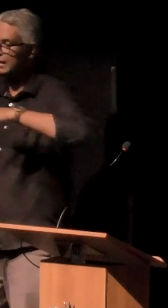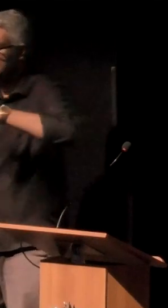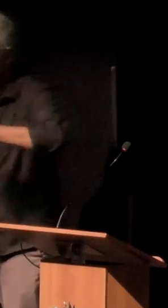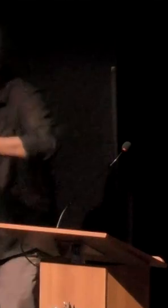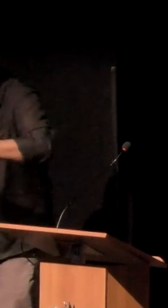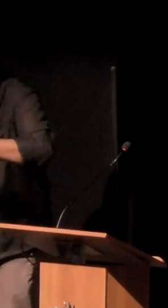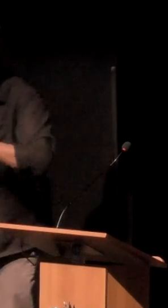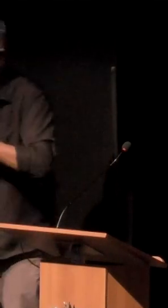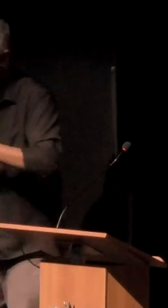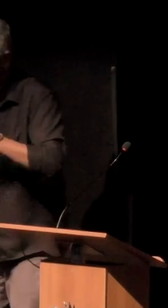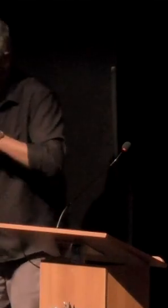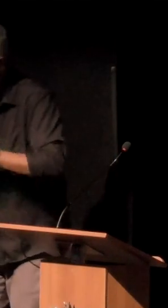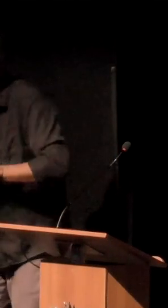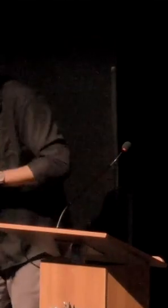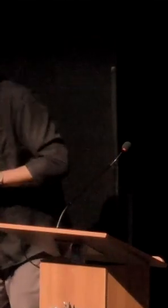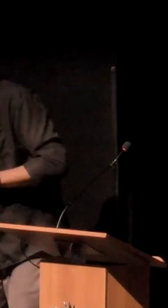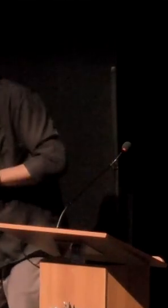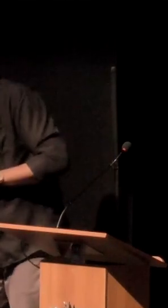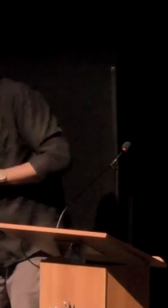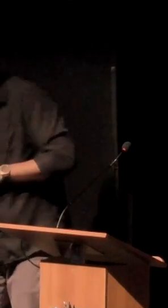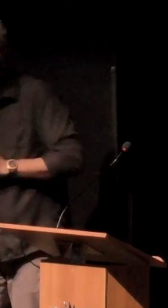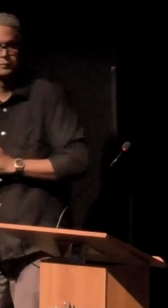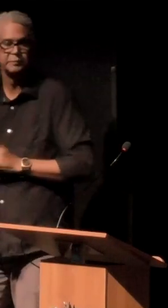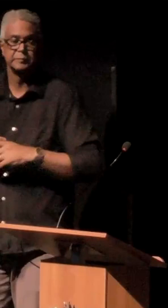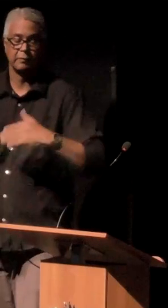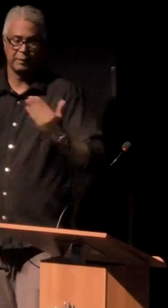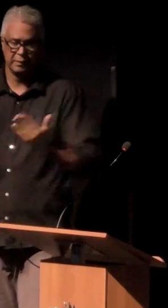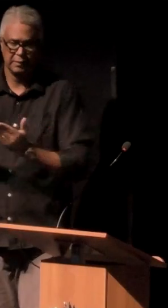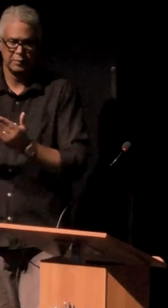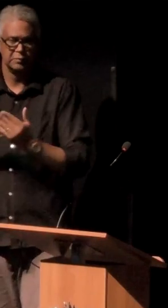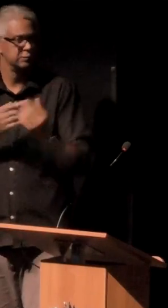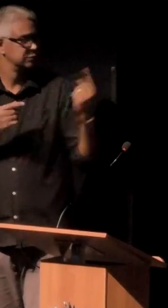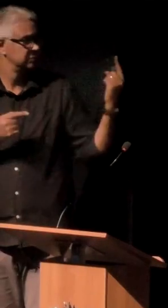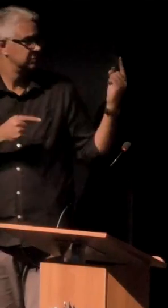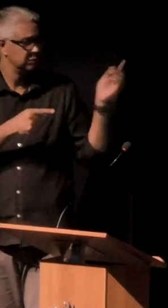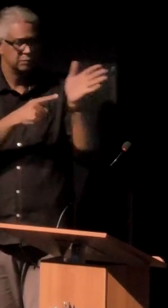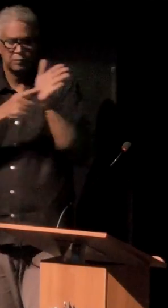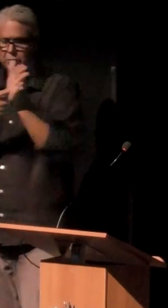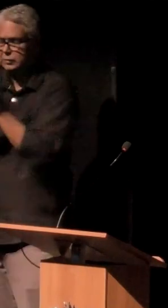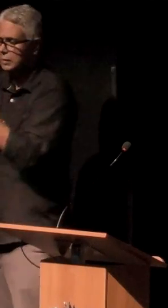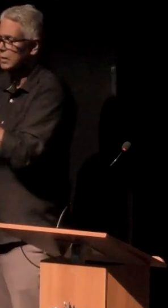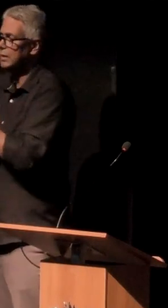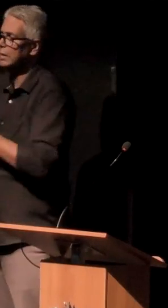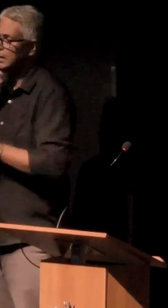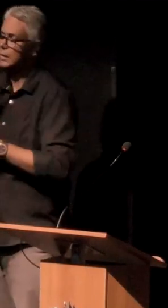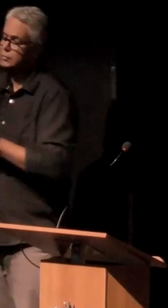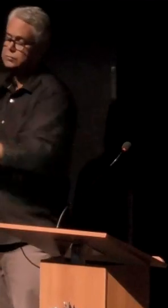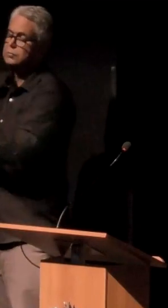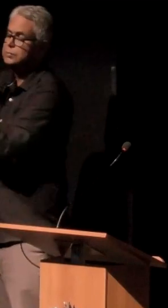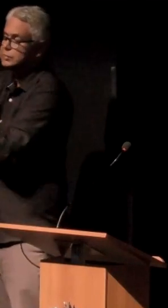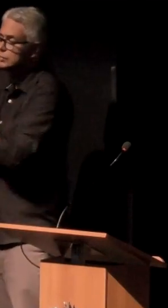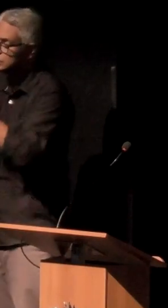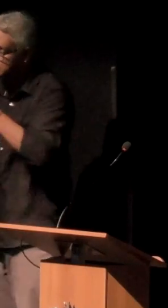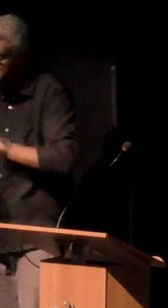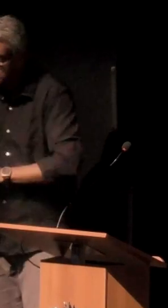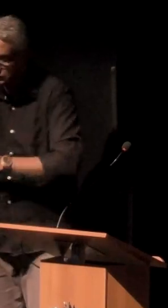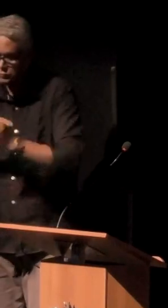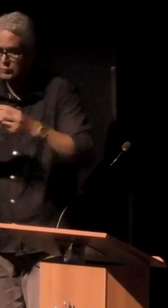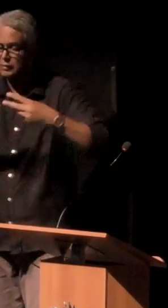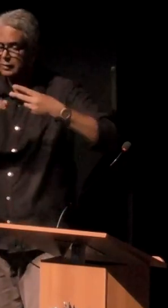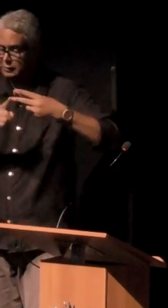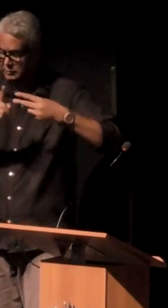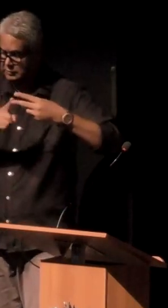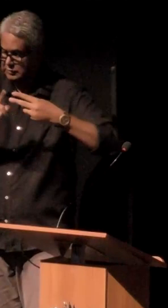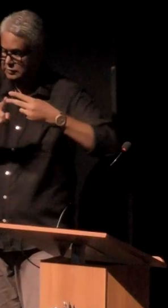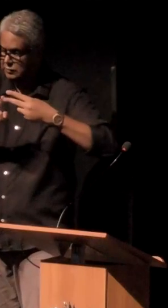alimentar nutricional certo e isso tá lá nas diretrizes do programa né a segunda diretriz do